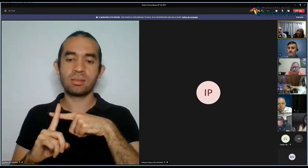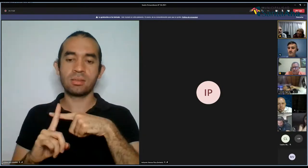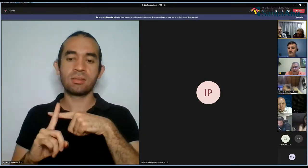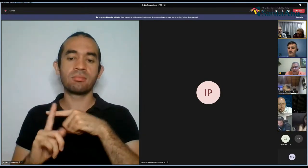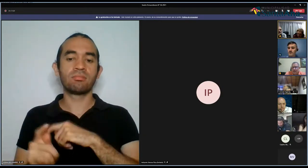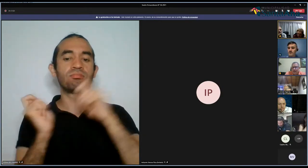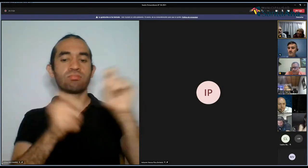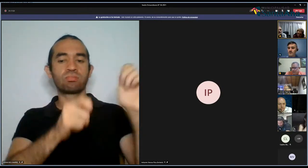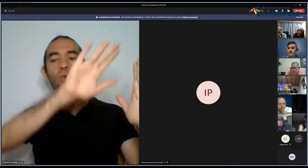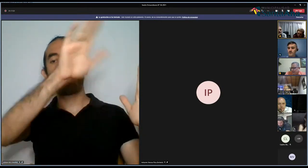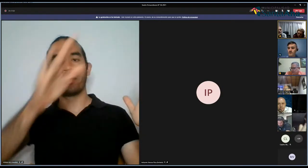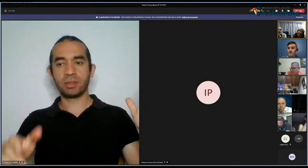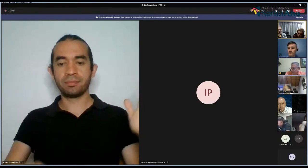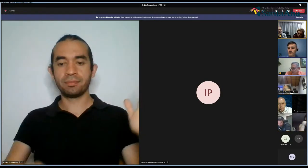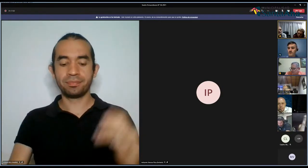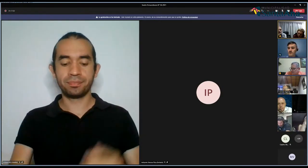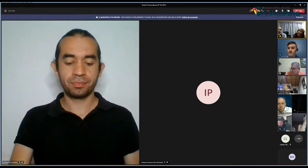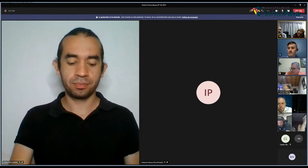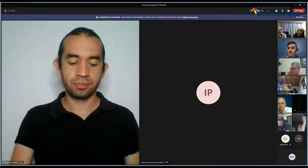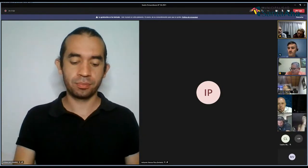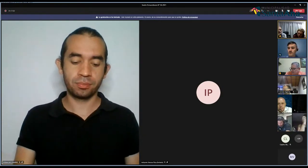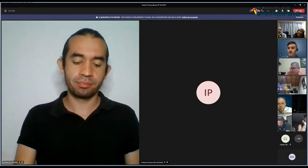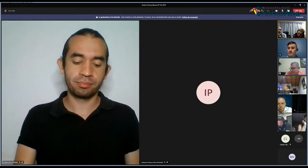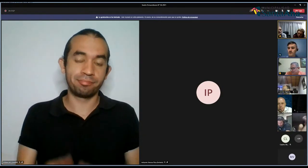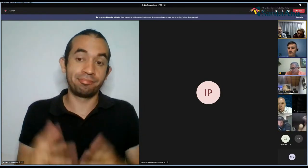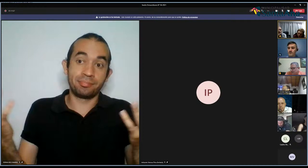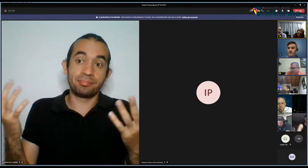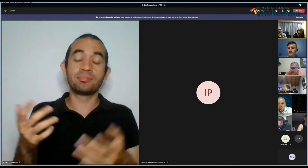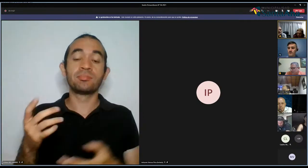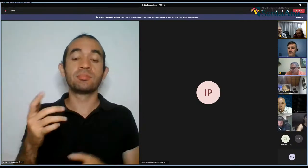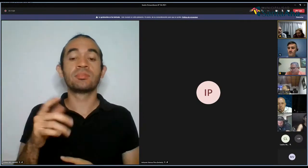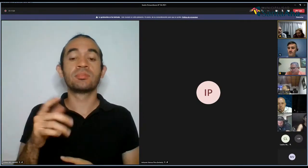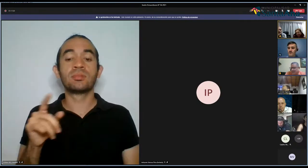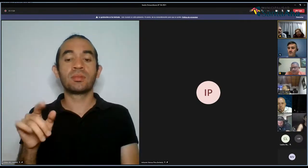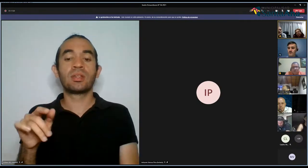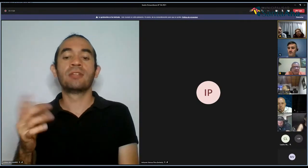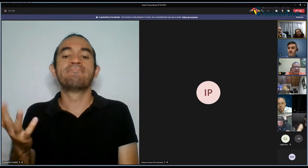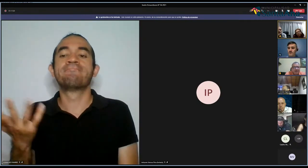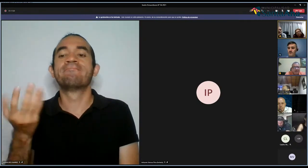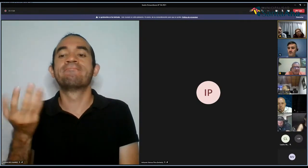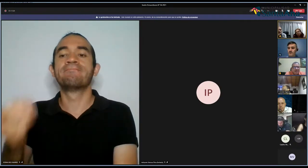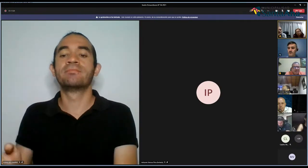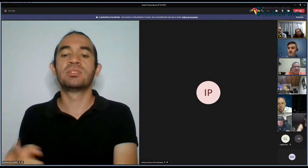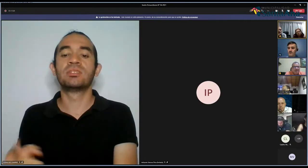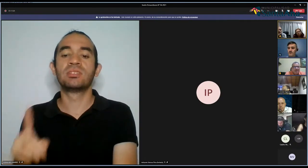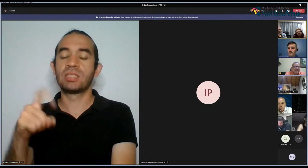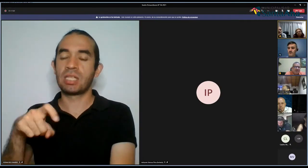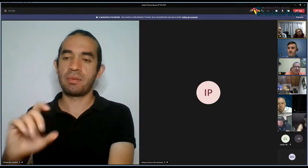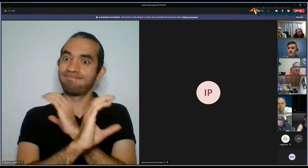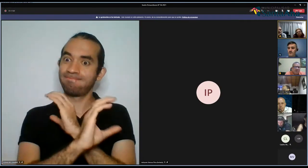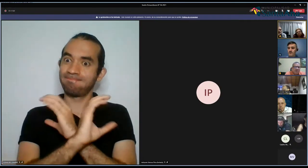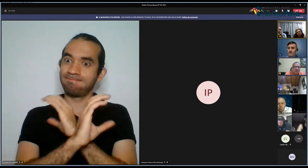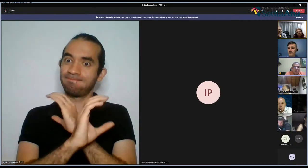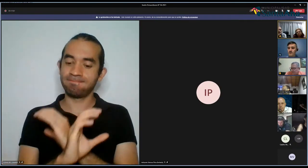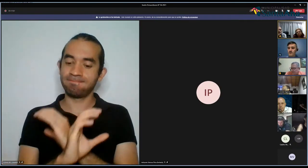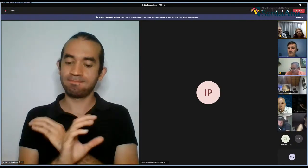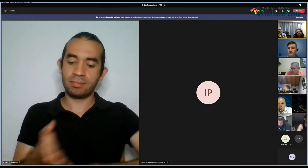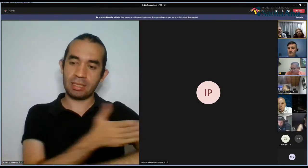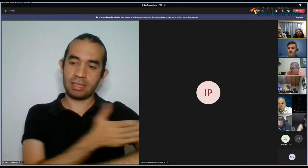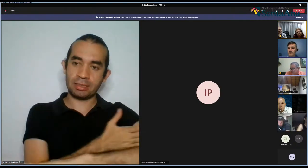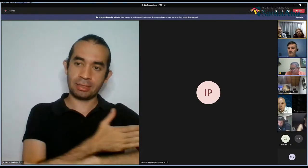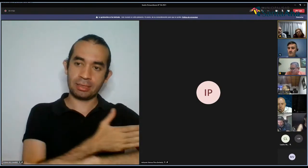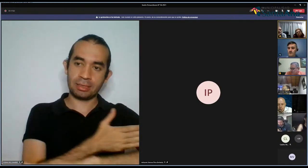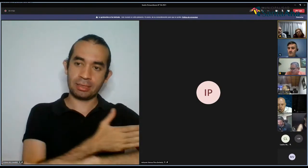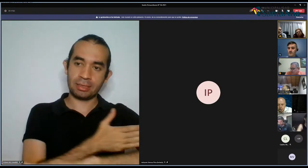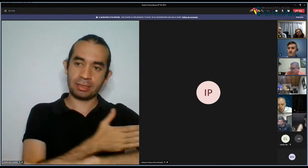contraloría general entonces en esas cosas no le queda uno más que cuidarse antes de hacer este tipo de cosas entonces para